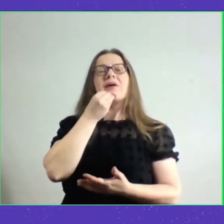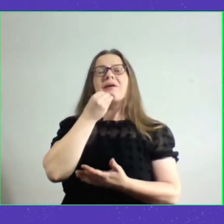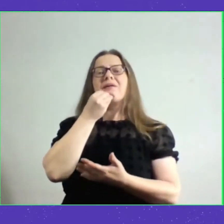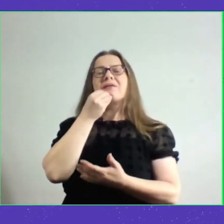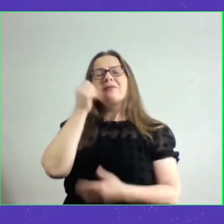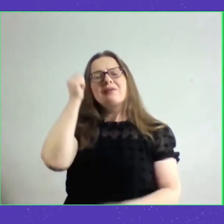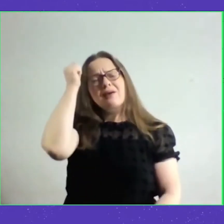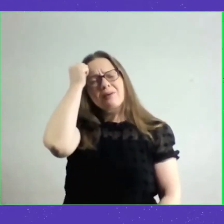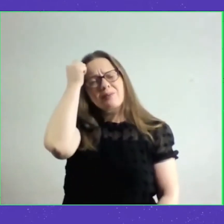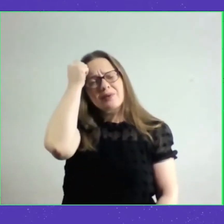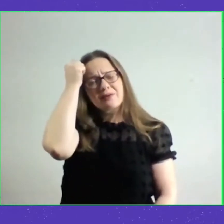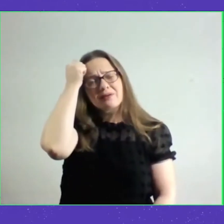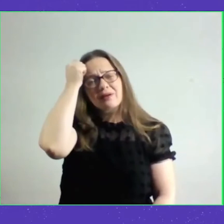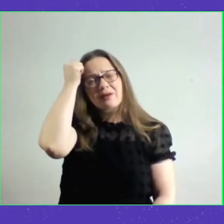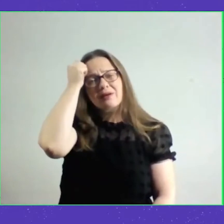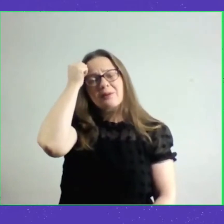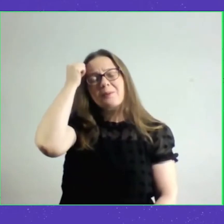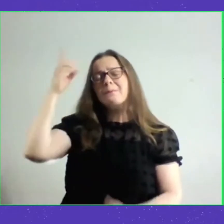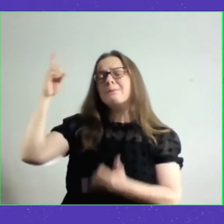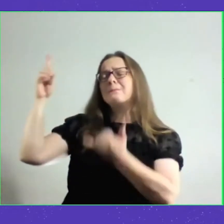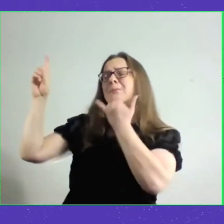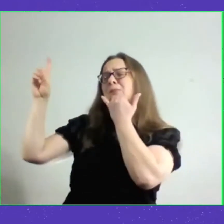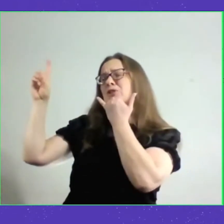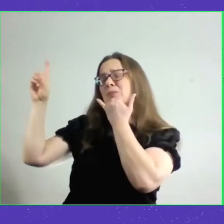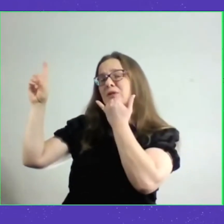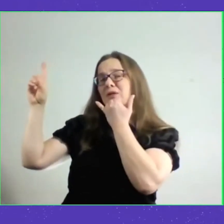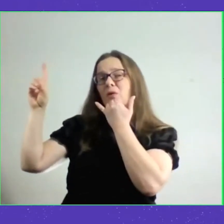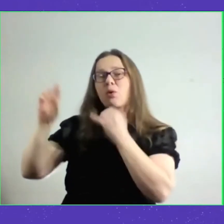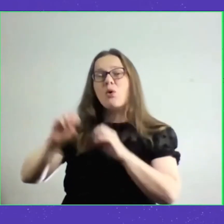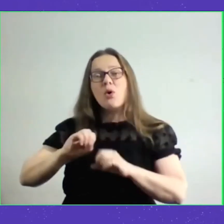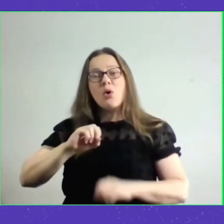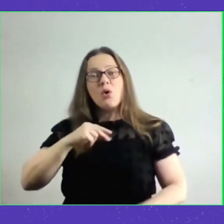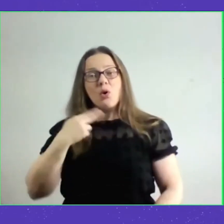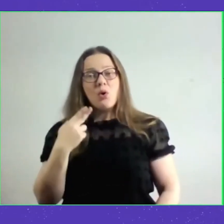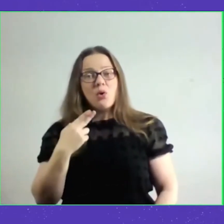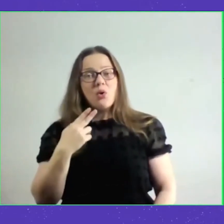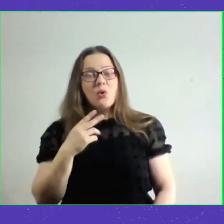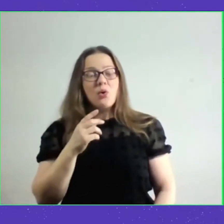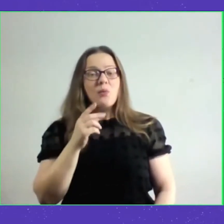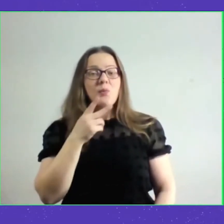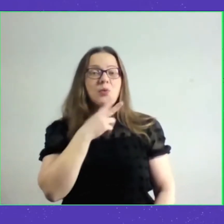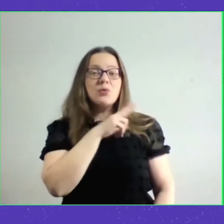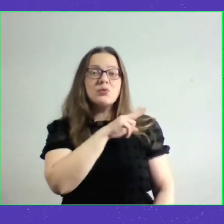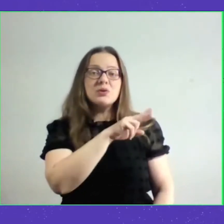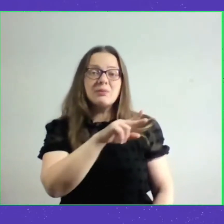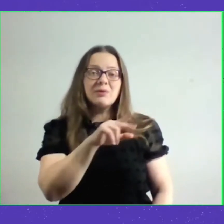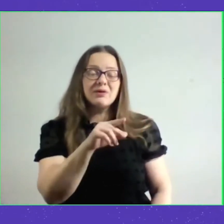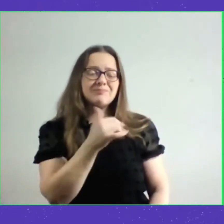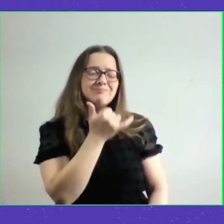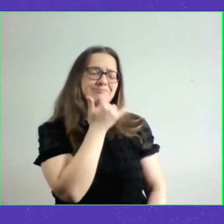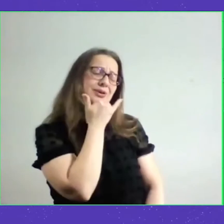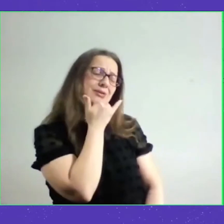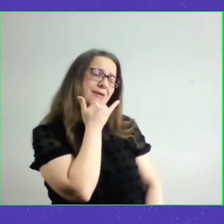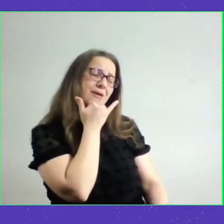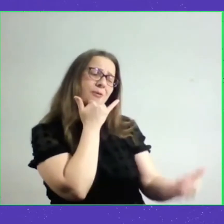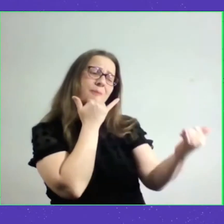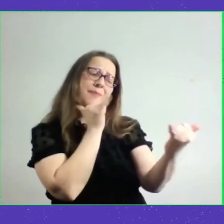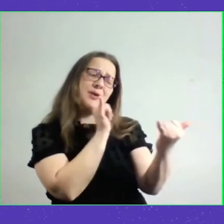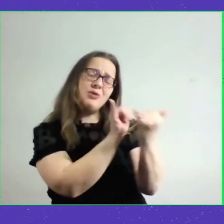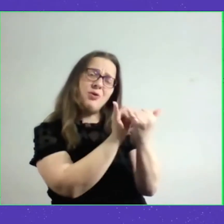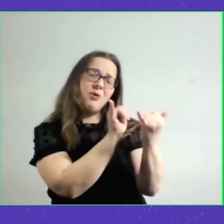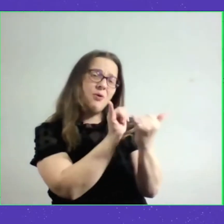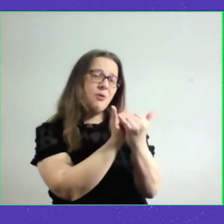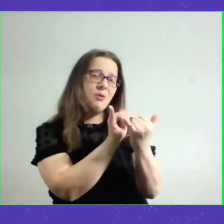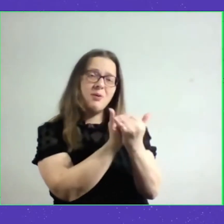irmão. A culpa é dele ou dela, não importa. Ah, irmão, a culpa é do meu pai e da minha mãe. Ah, irmão, a culpa é do